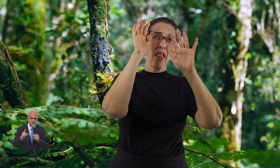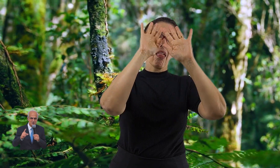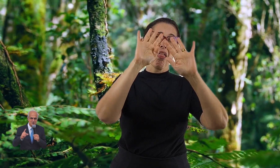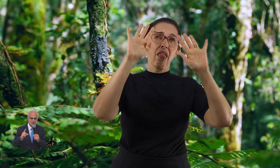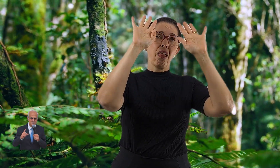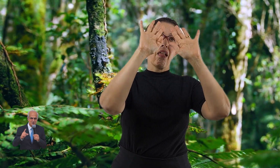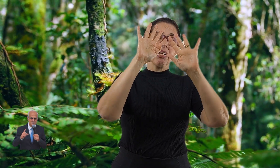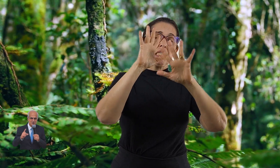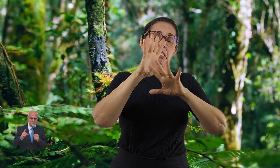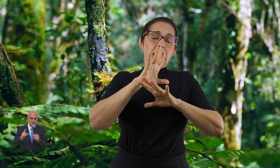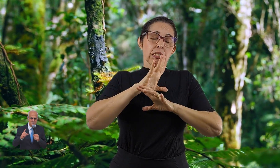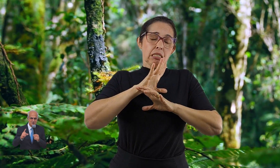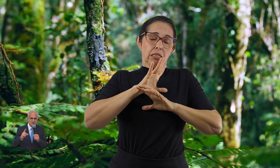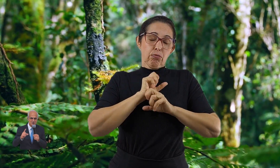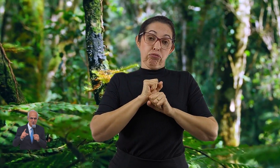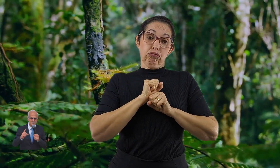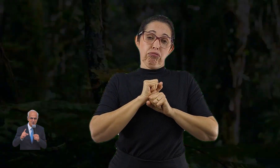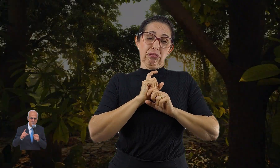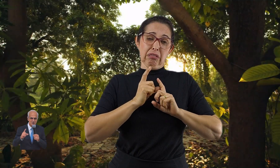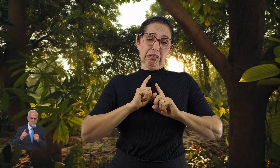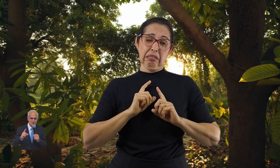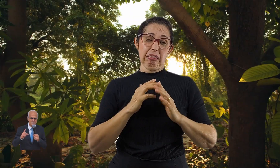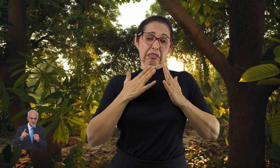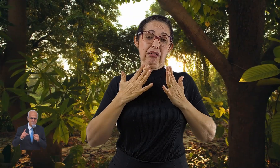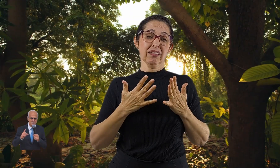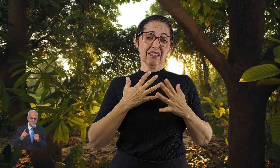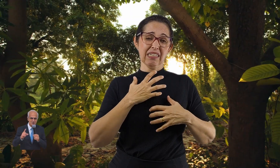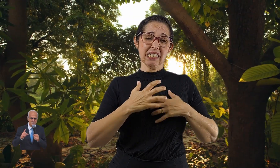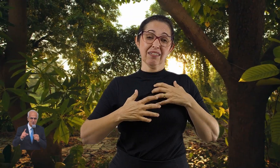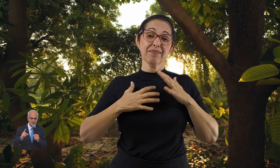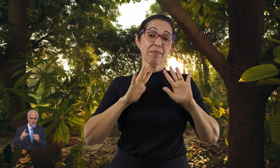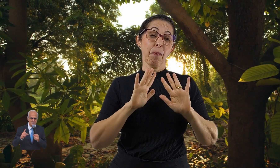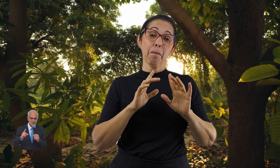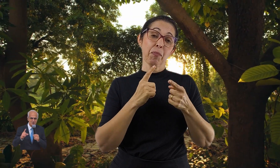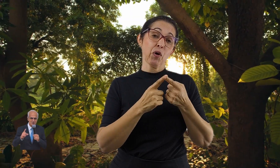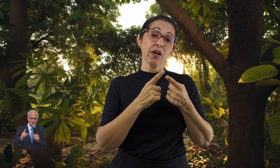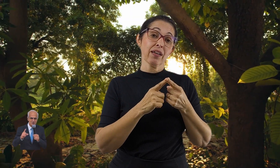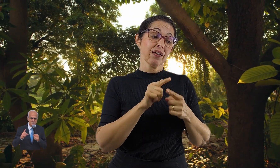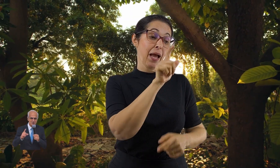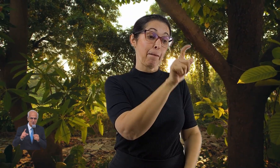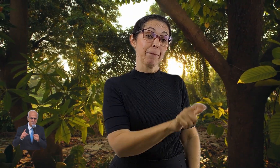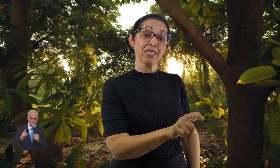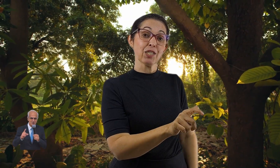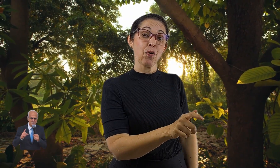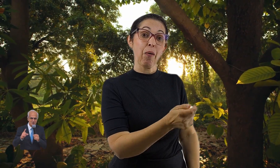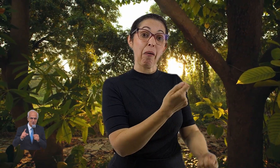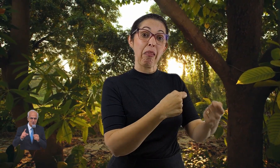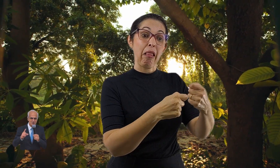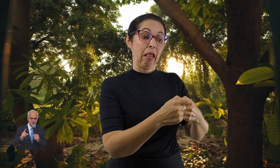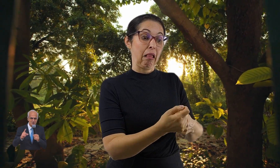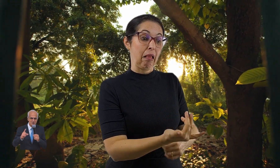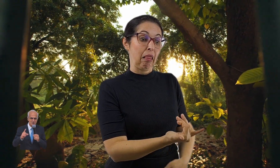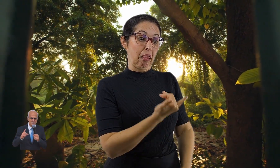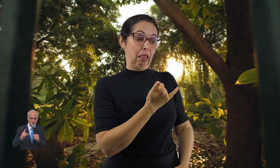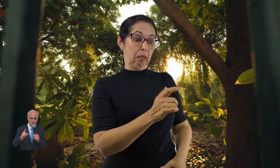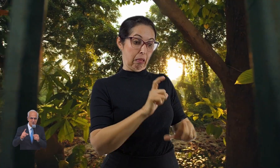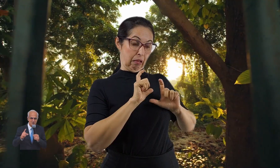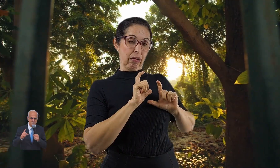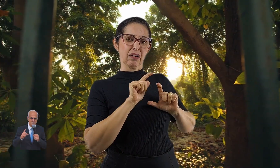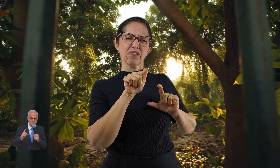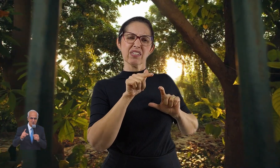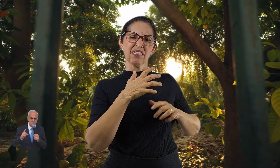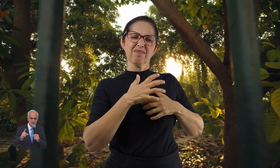está oprimido, está angustiado. Por causa de uma palavra, uma pessoa. E